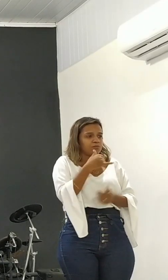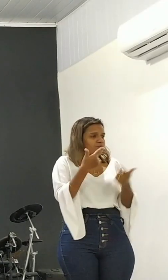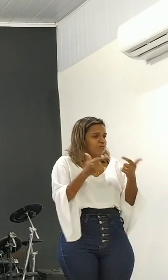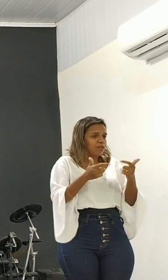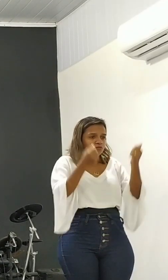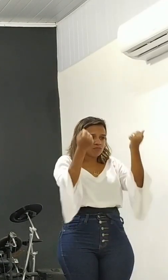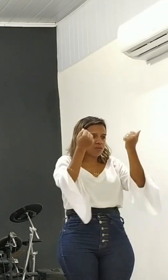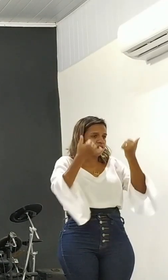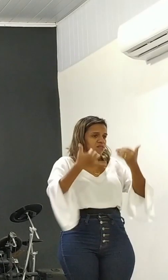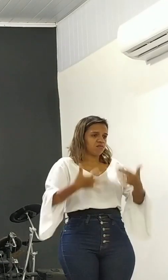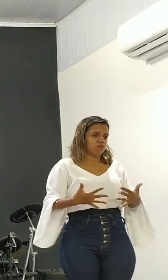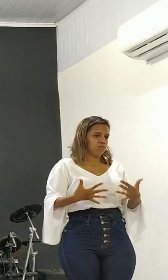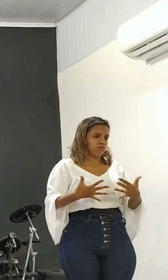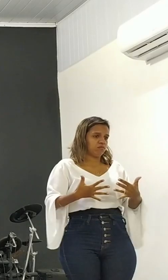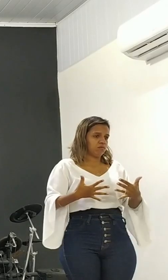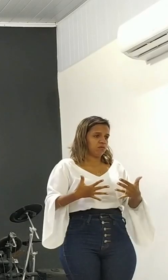explicar.